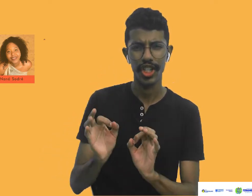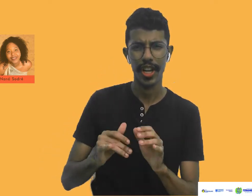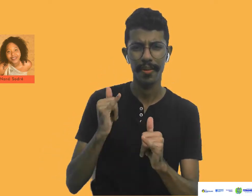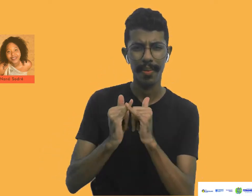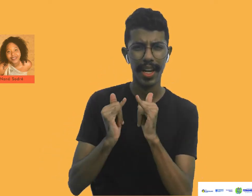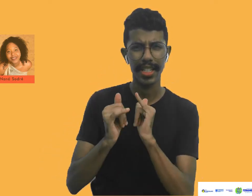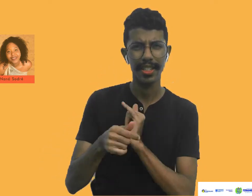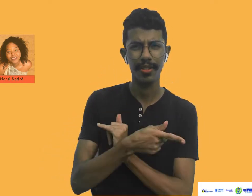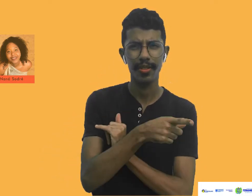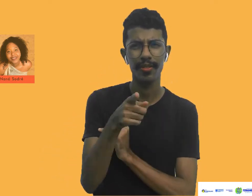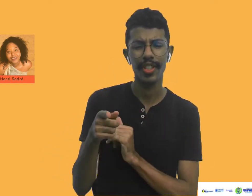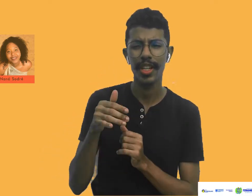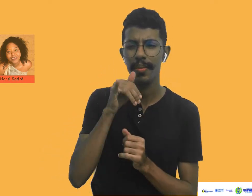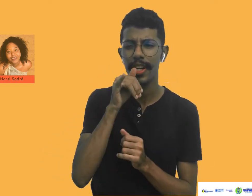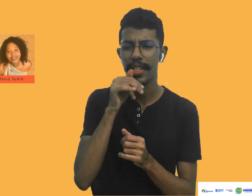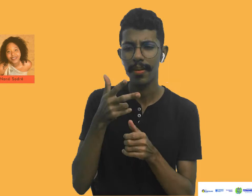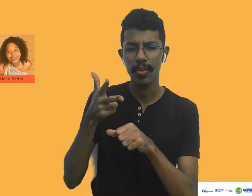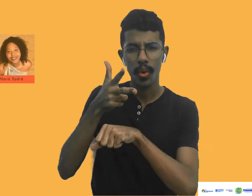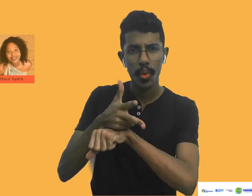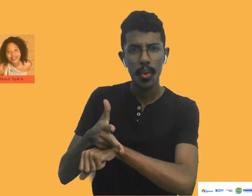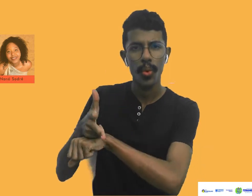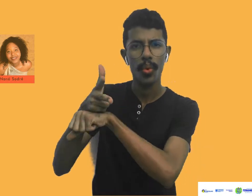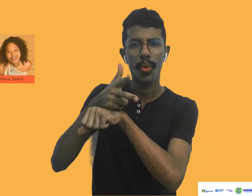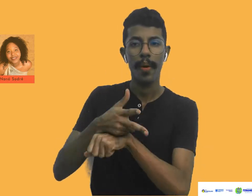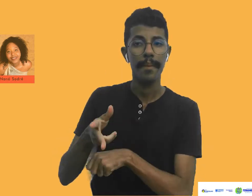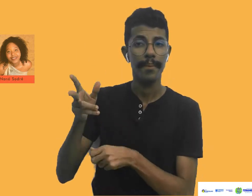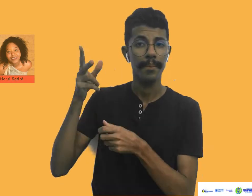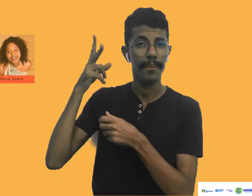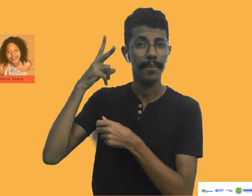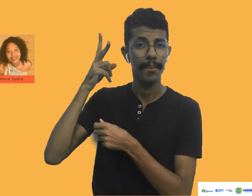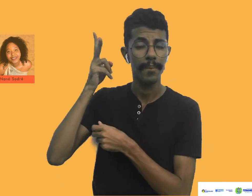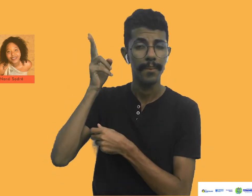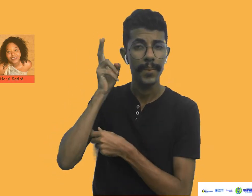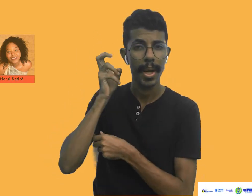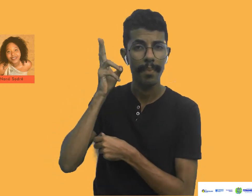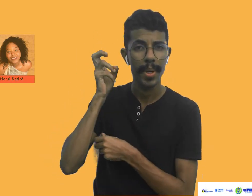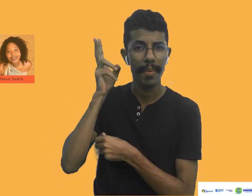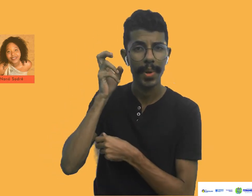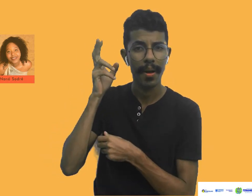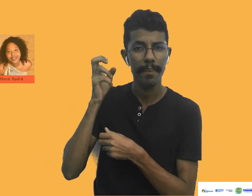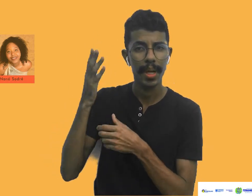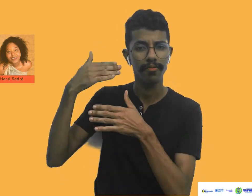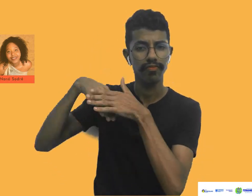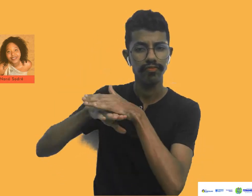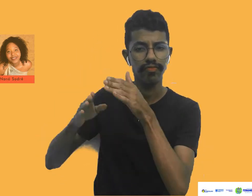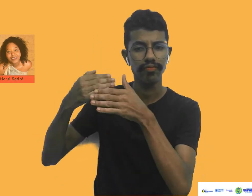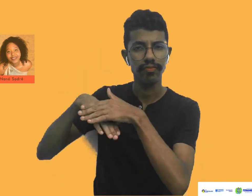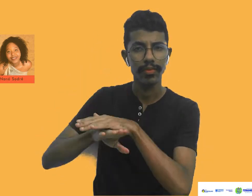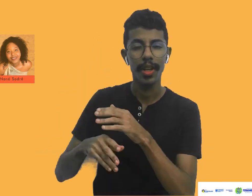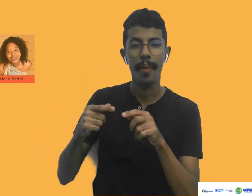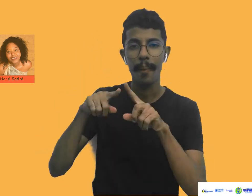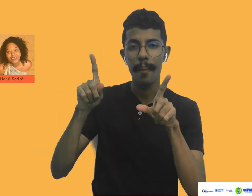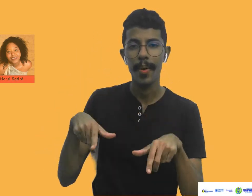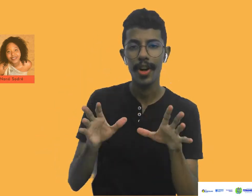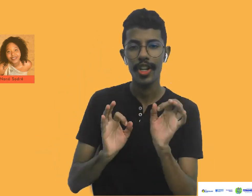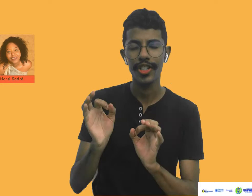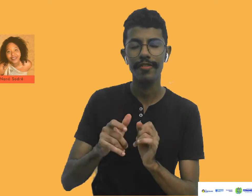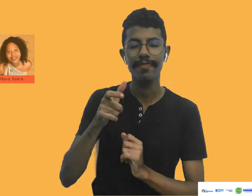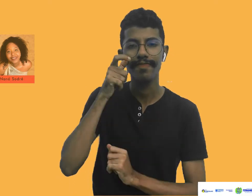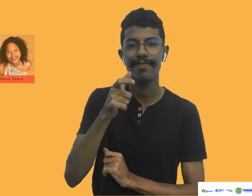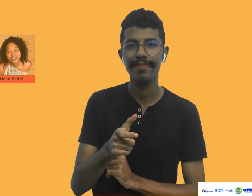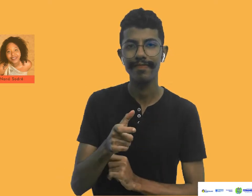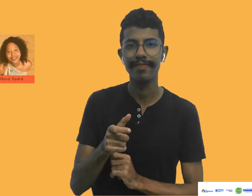trabalho muito parecido com vocês na captação de áudios e de imagens, né? Então, um projeto bem